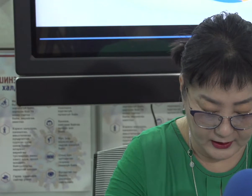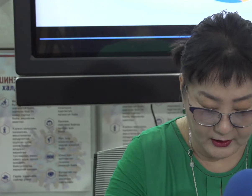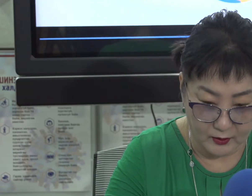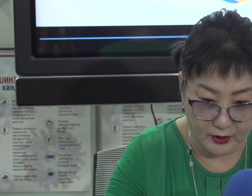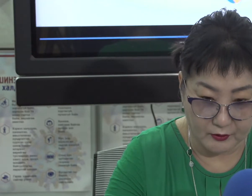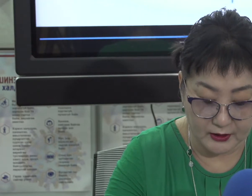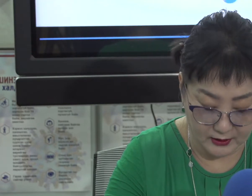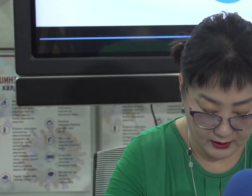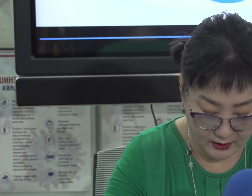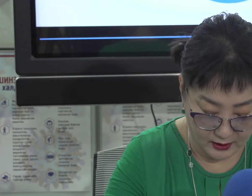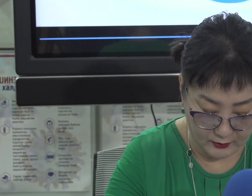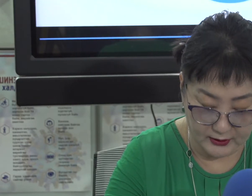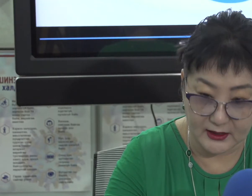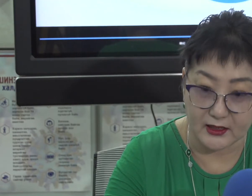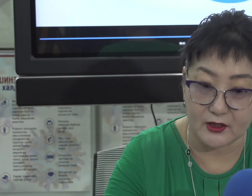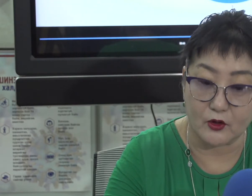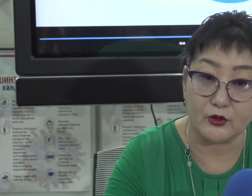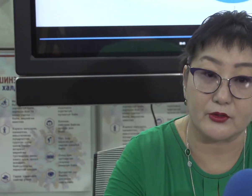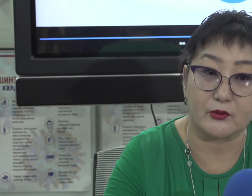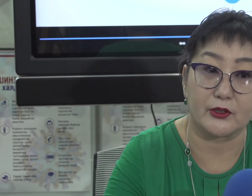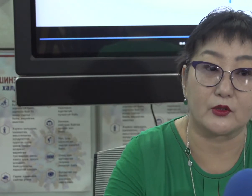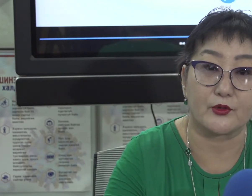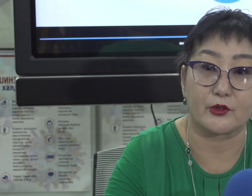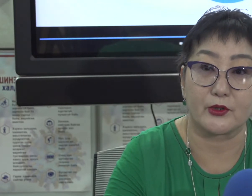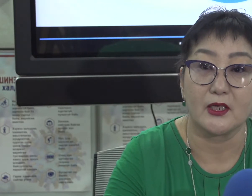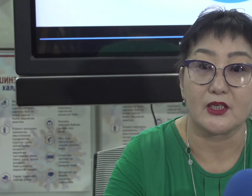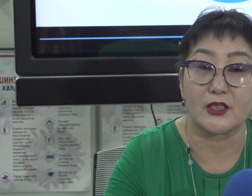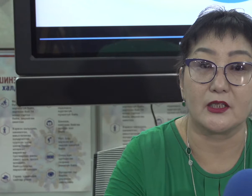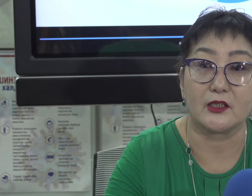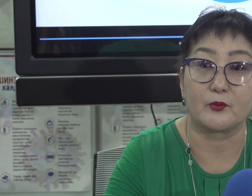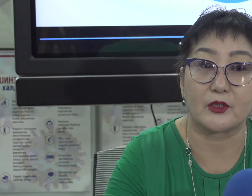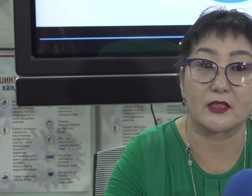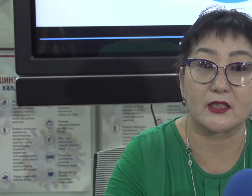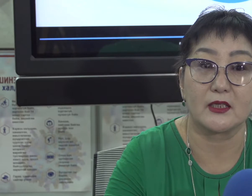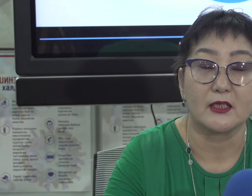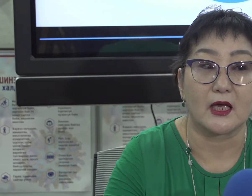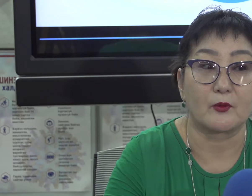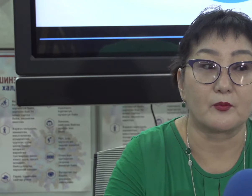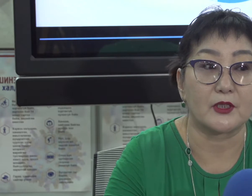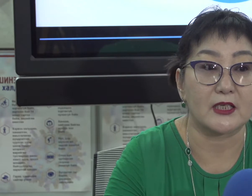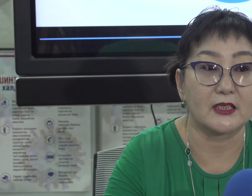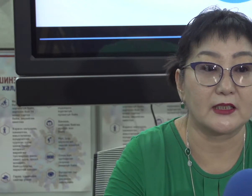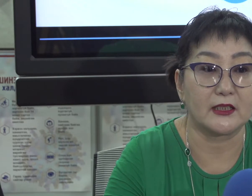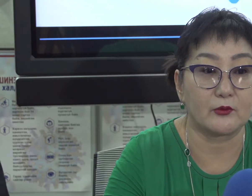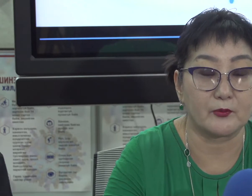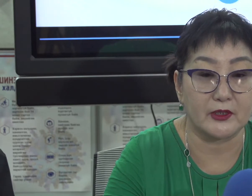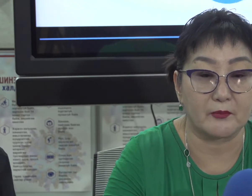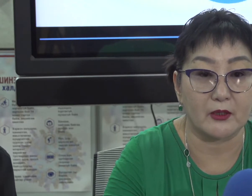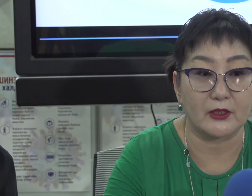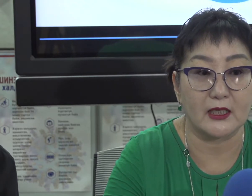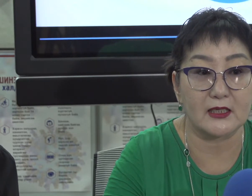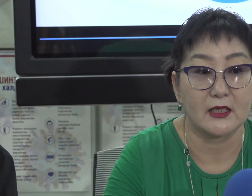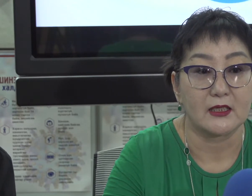ингээд Экватор одоо Татар гэсэн хоёр улс бол энэ өвчл бол шинээр ингээд бүртгэгдсэн. Та бүхэн мэдж байгаа дэлхийн эрүүл